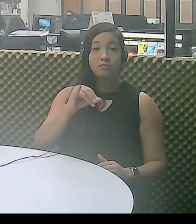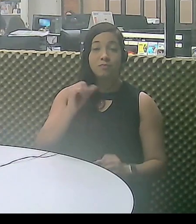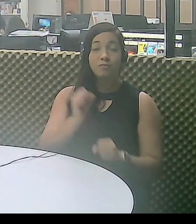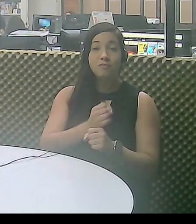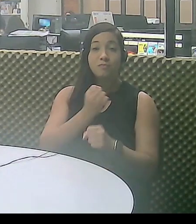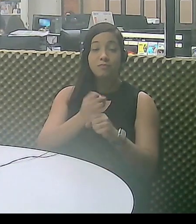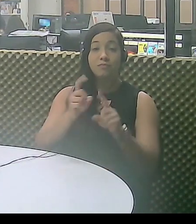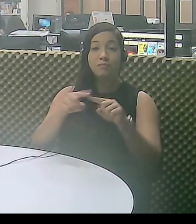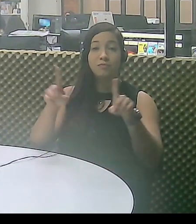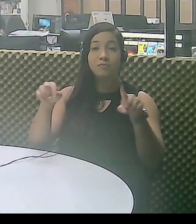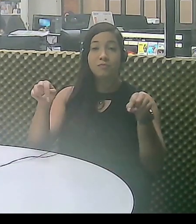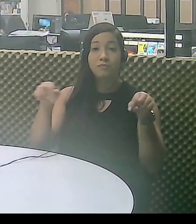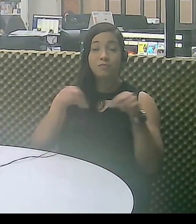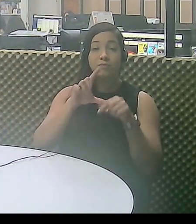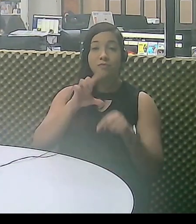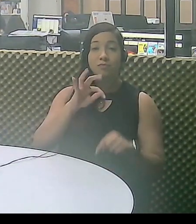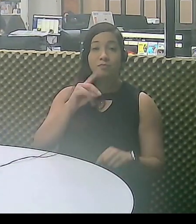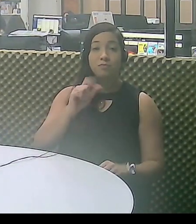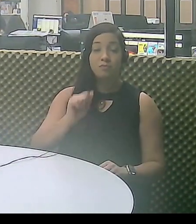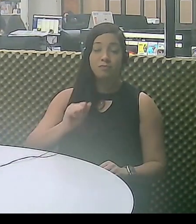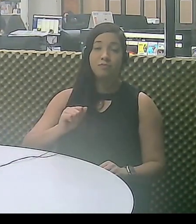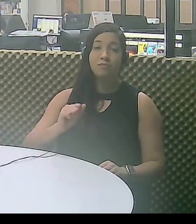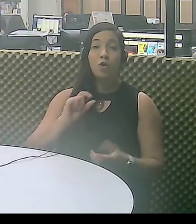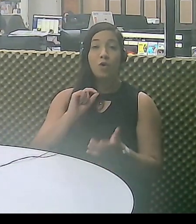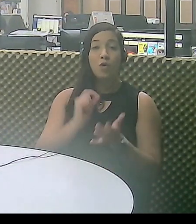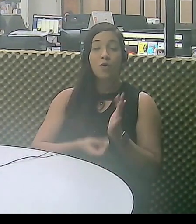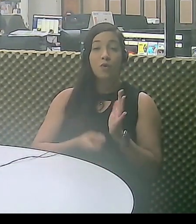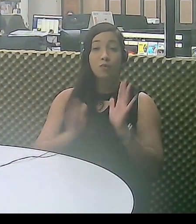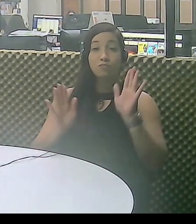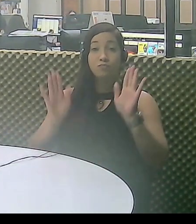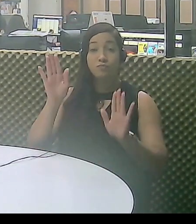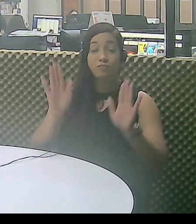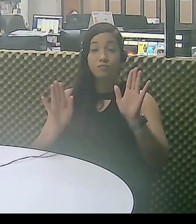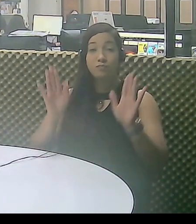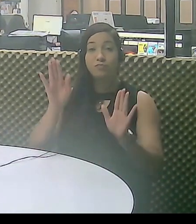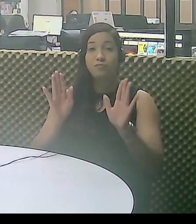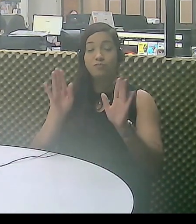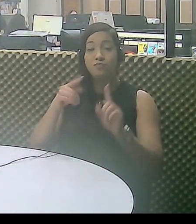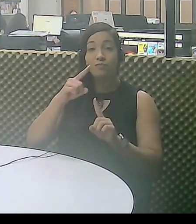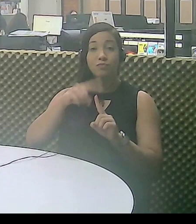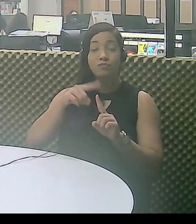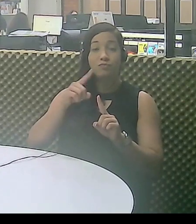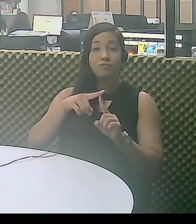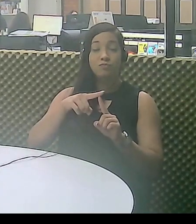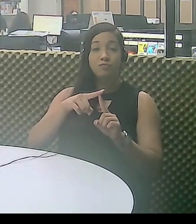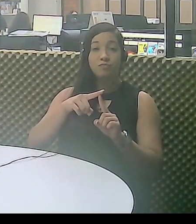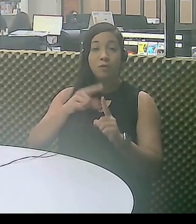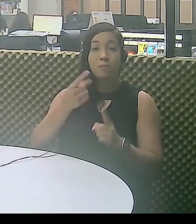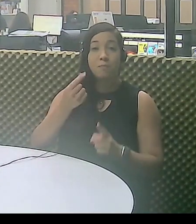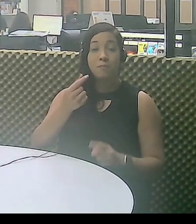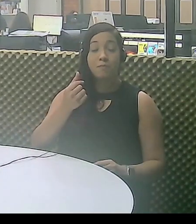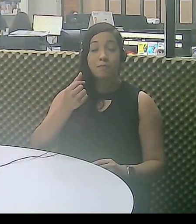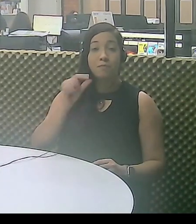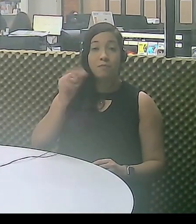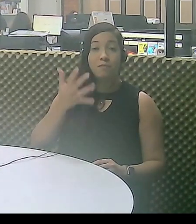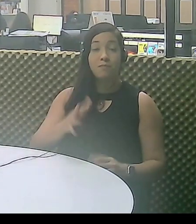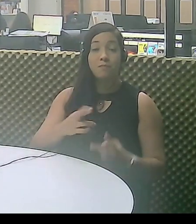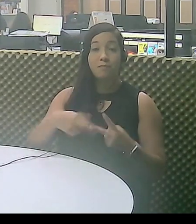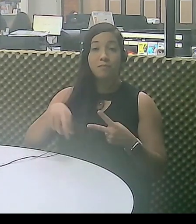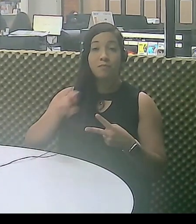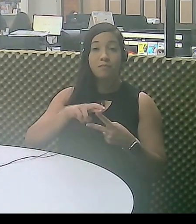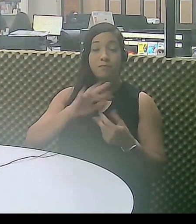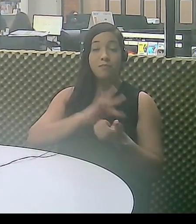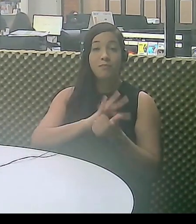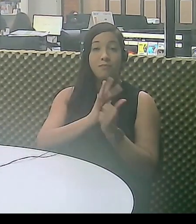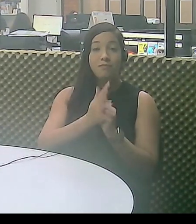Quadras Esportivas LTDA, contratada por meio de licitação na modalidade de tomada de preços, com recursos da própria